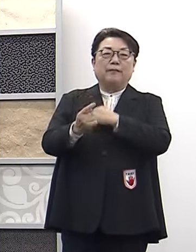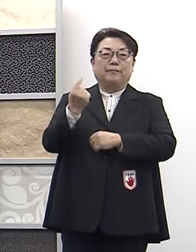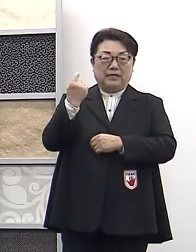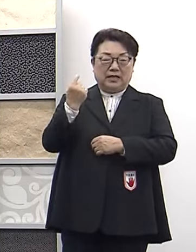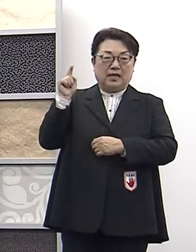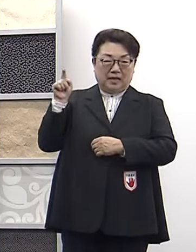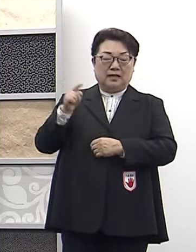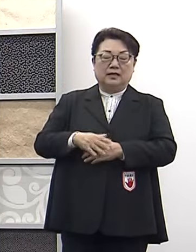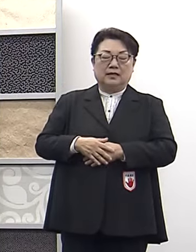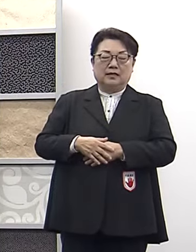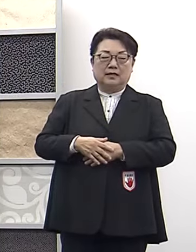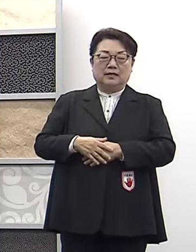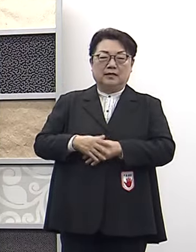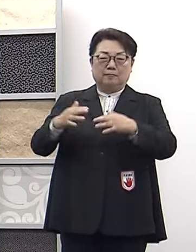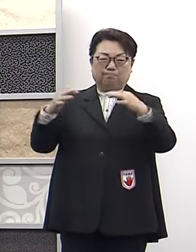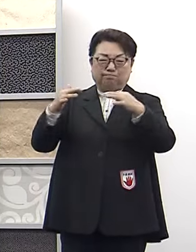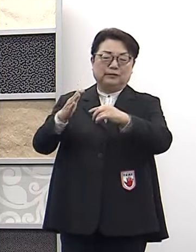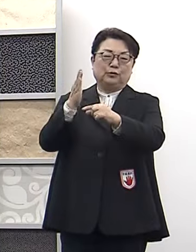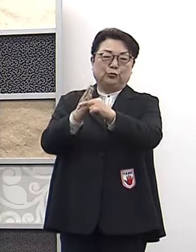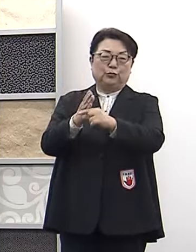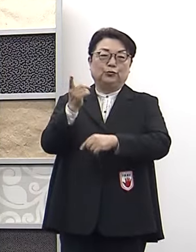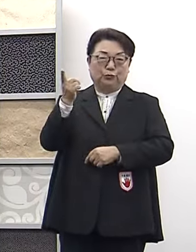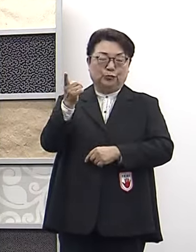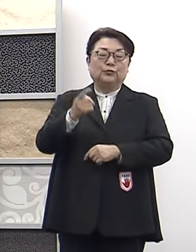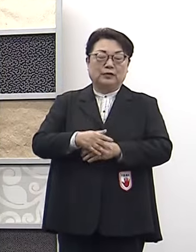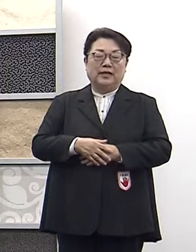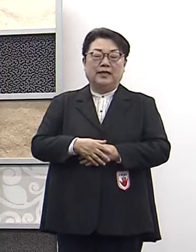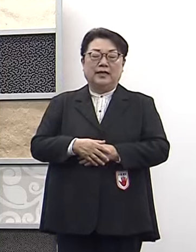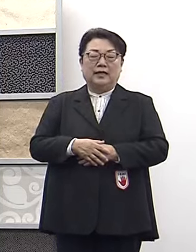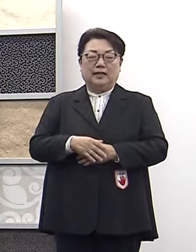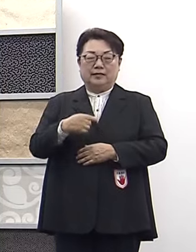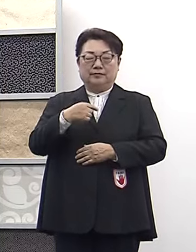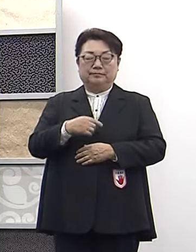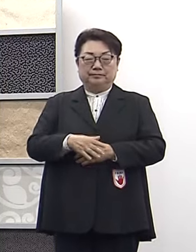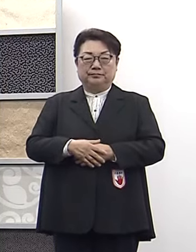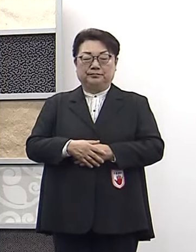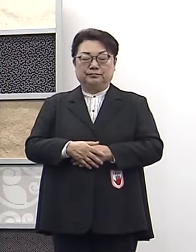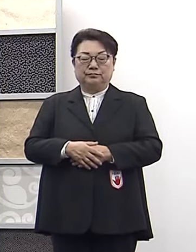です、そういうその突っ込んだ議論がされていることだと思いますけれども、